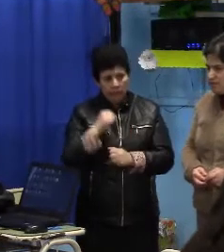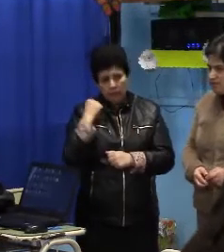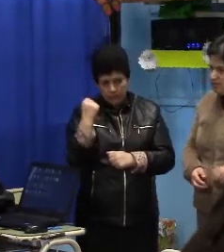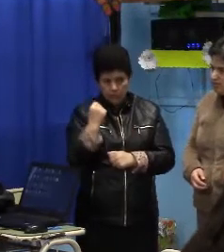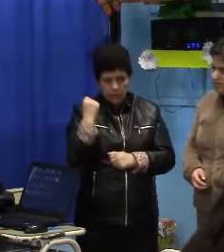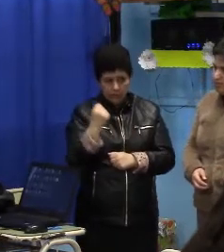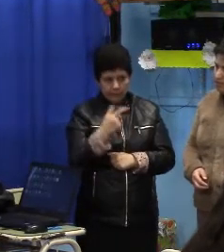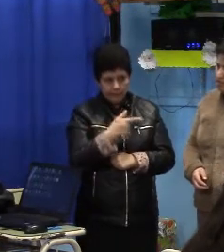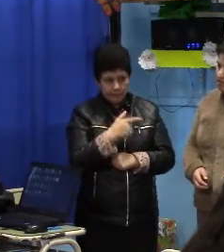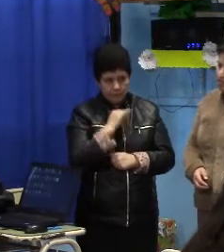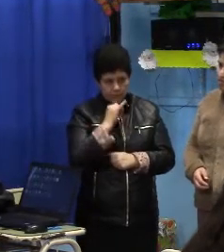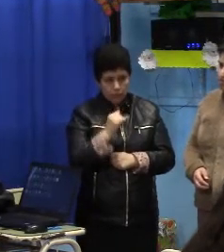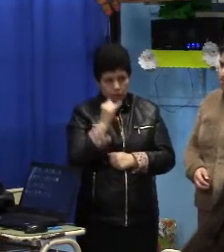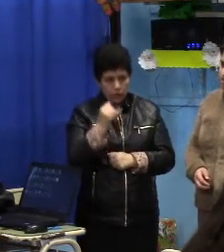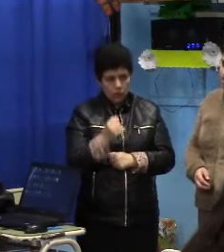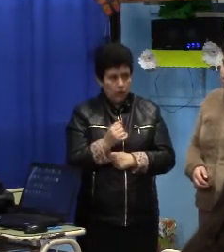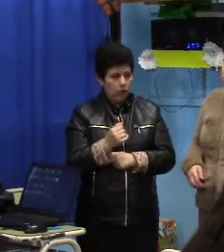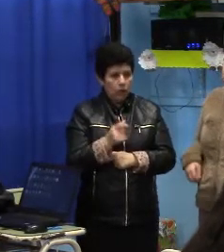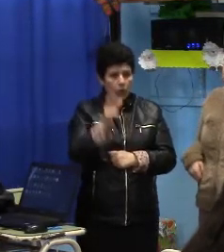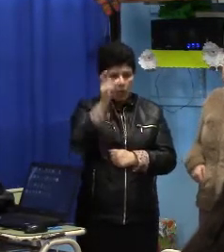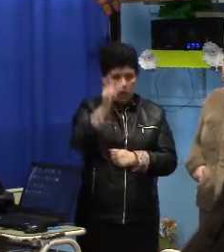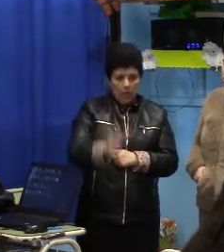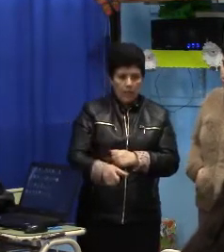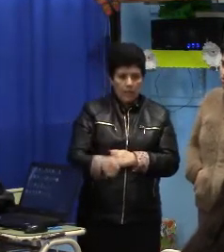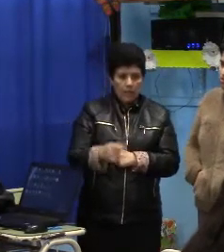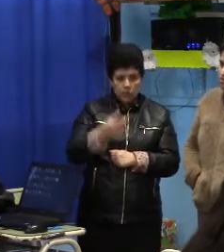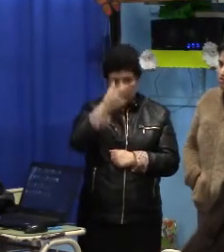¿Por qué? ¿De ciegos o...? De ciegos.